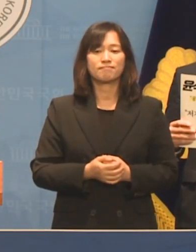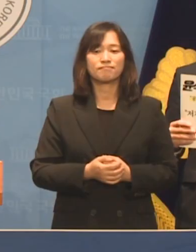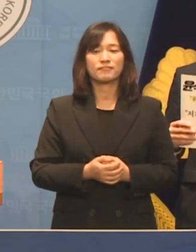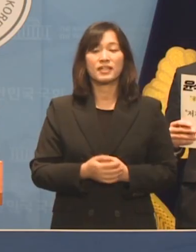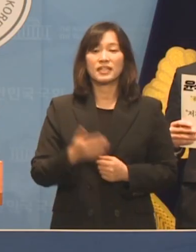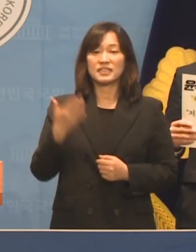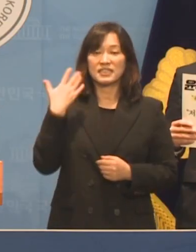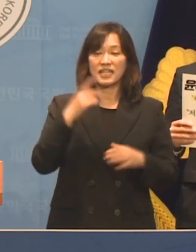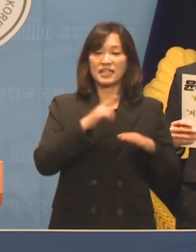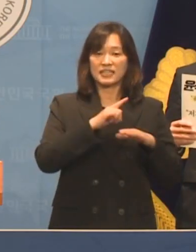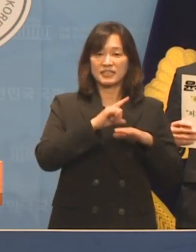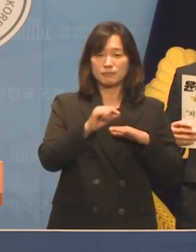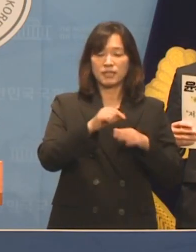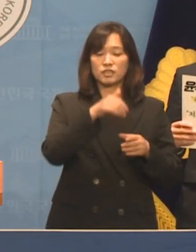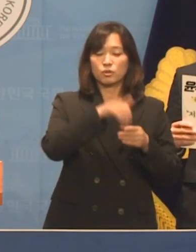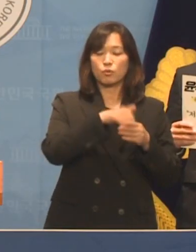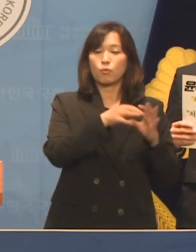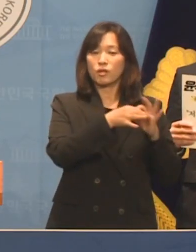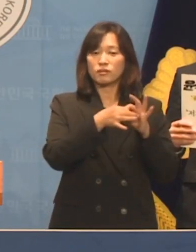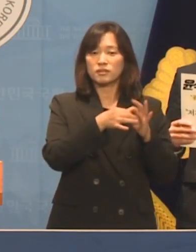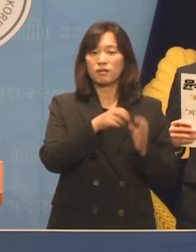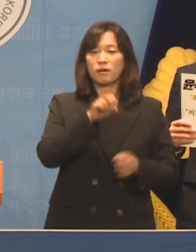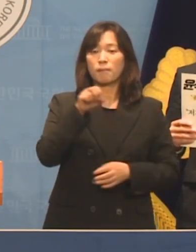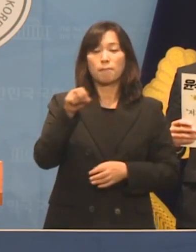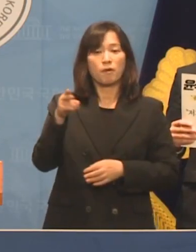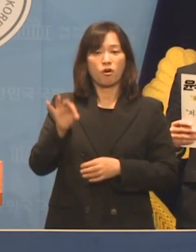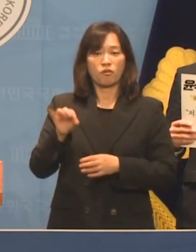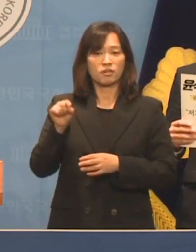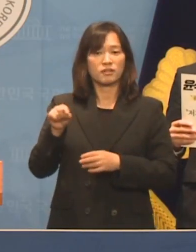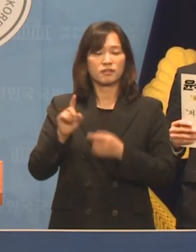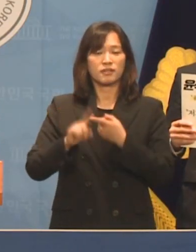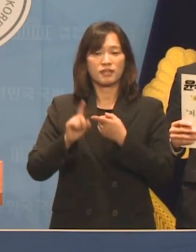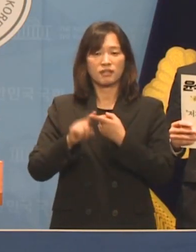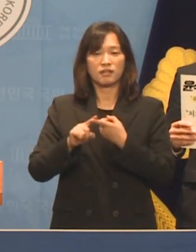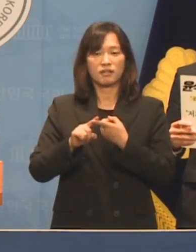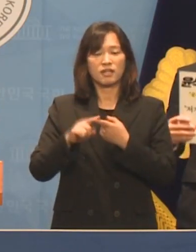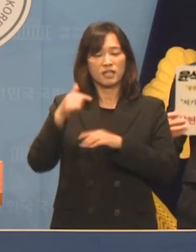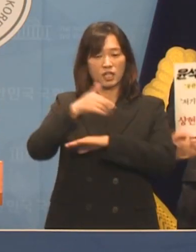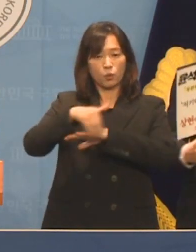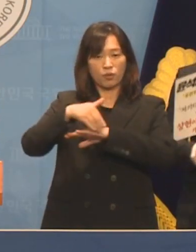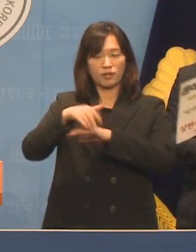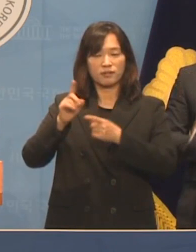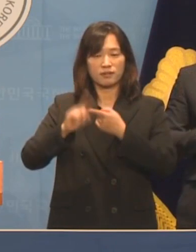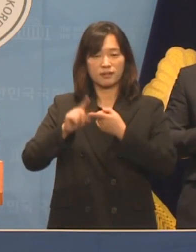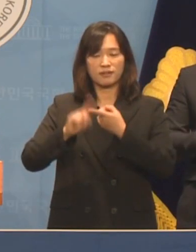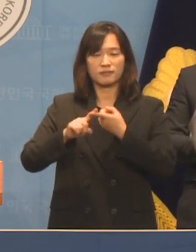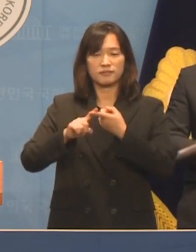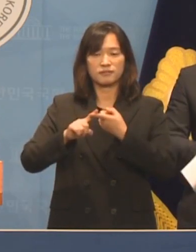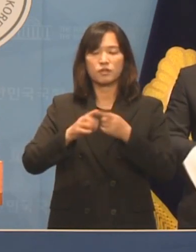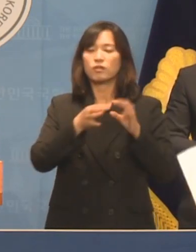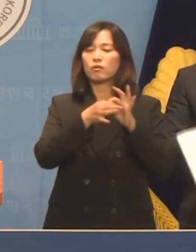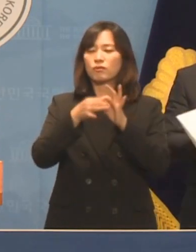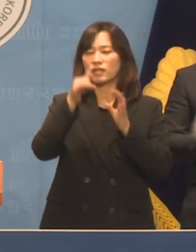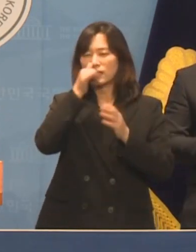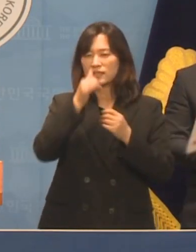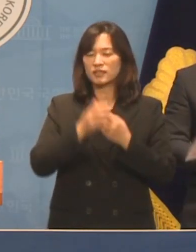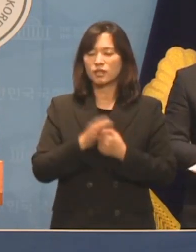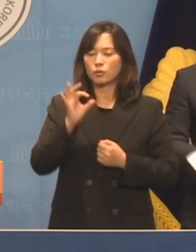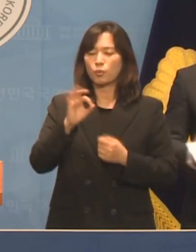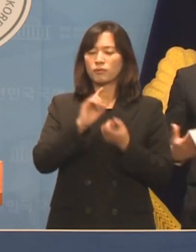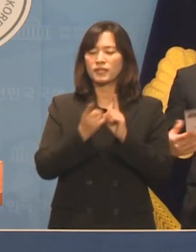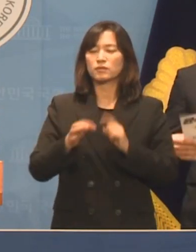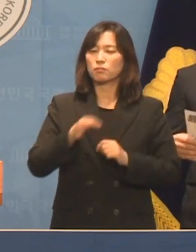지난 지방선거 관련해서 명태균의 기획 여론조사와 관련된 연관이 돼 있는 대납 의혹을 받고